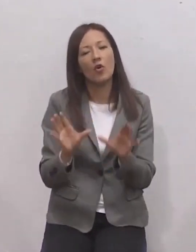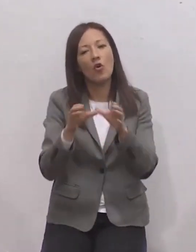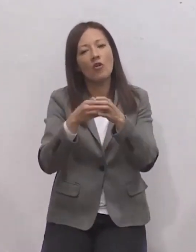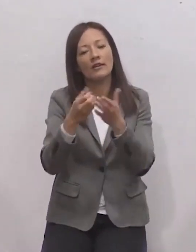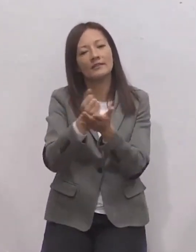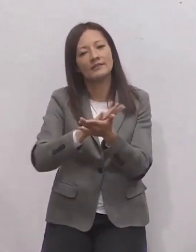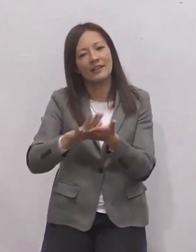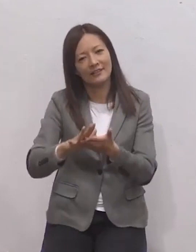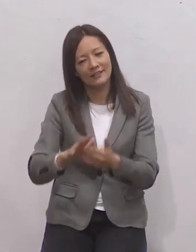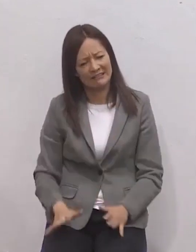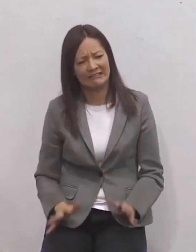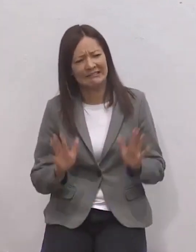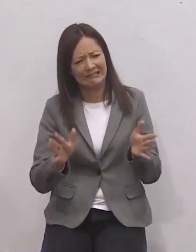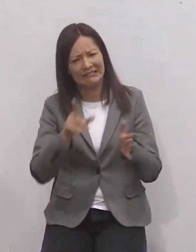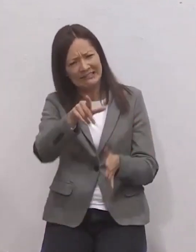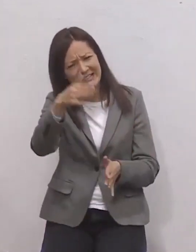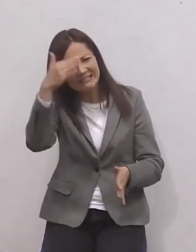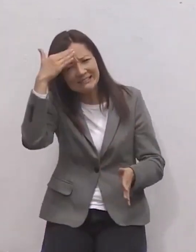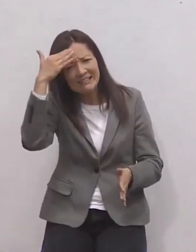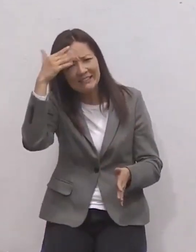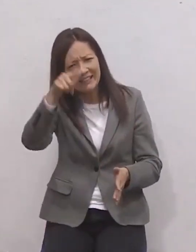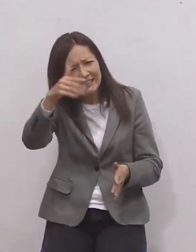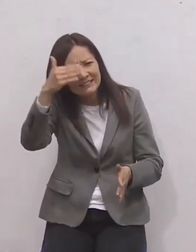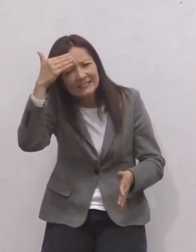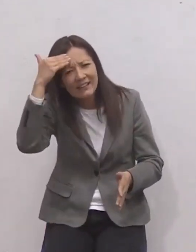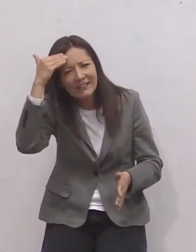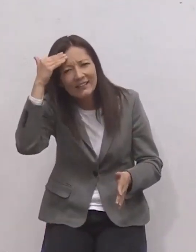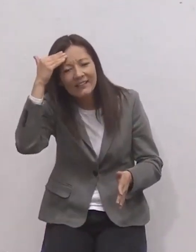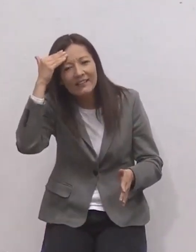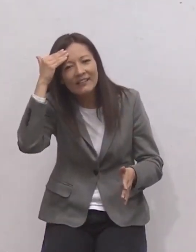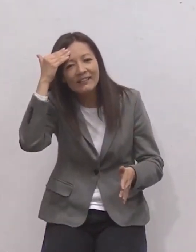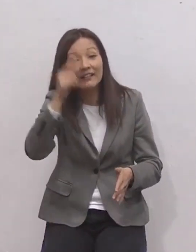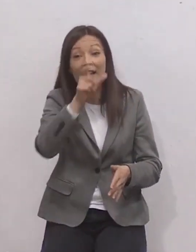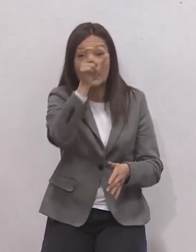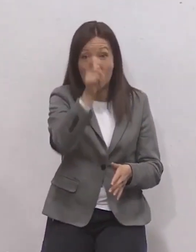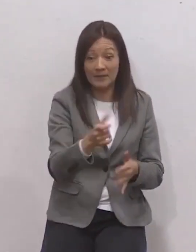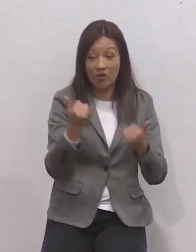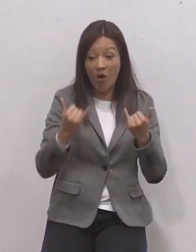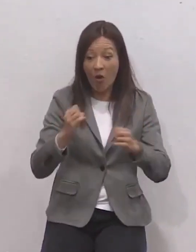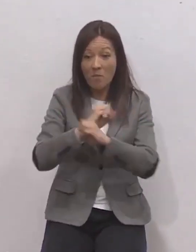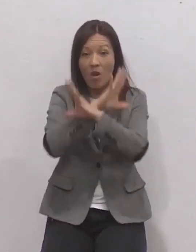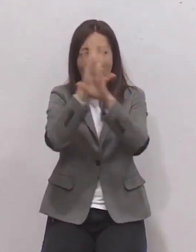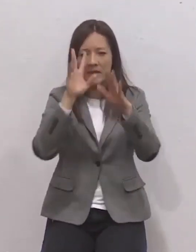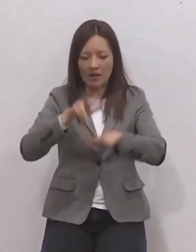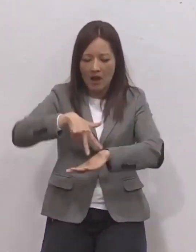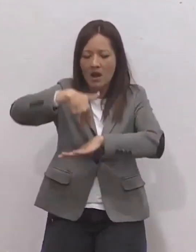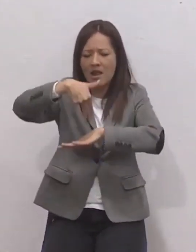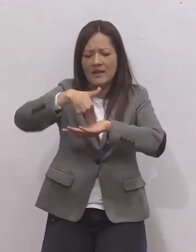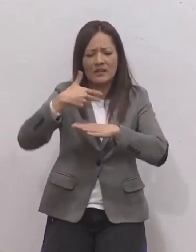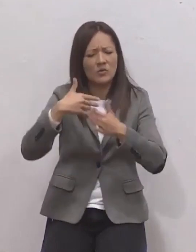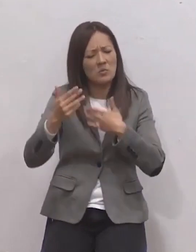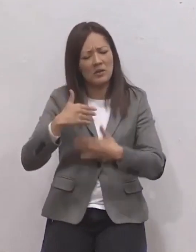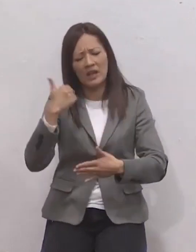santos. Porque sabe que el que se ha levantado esta mañana por encima de su enfermedad, por encima